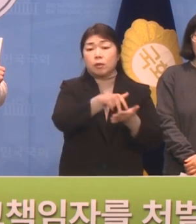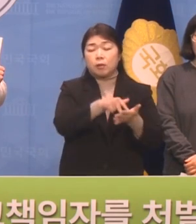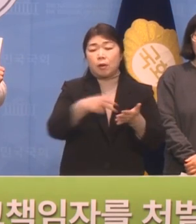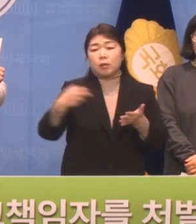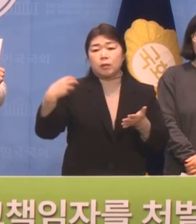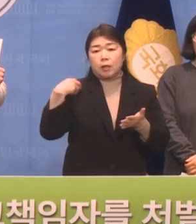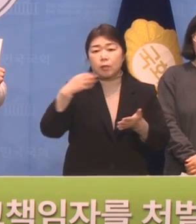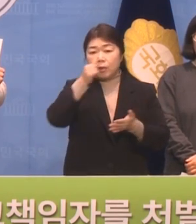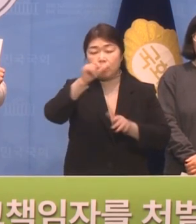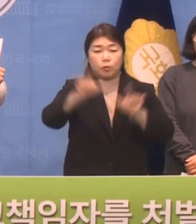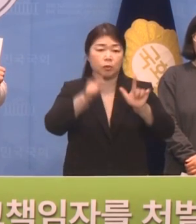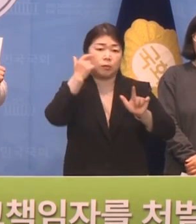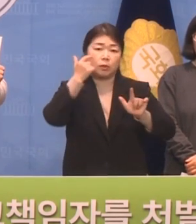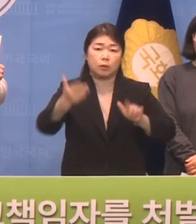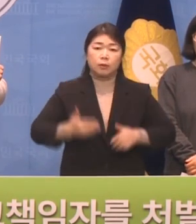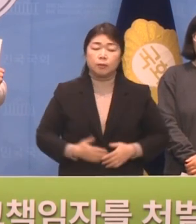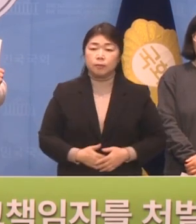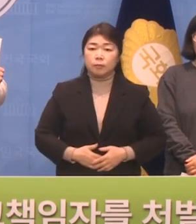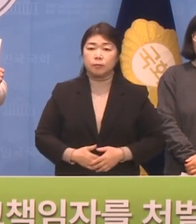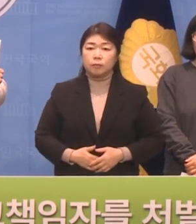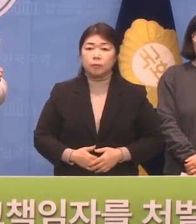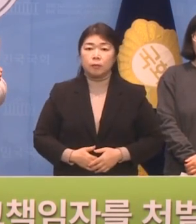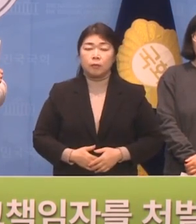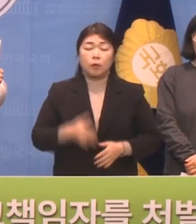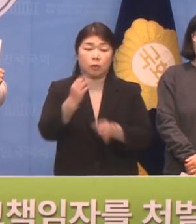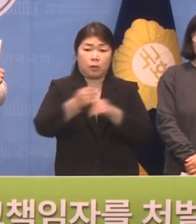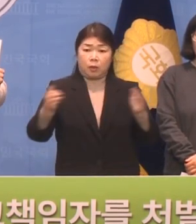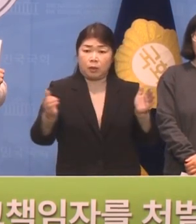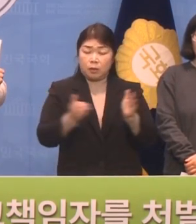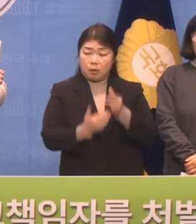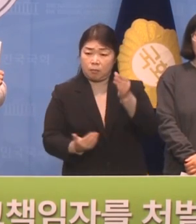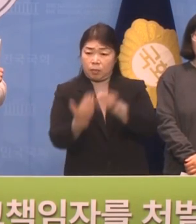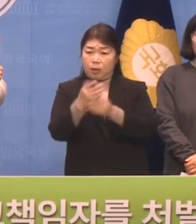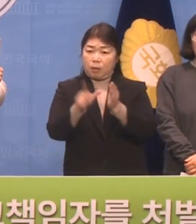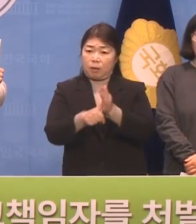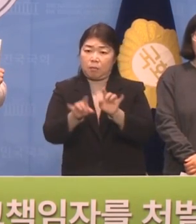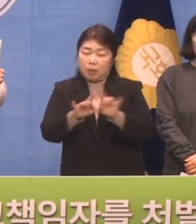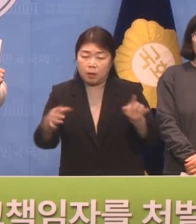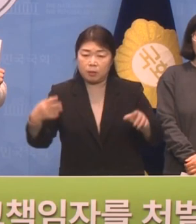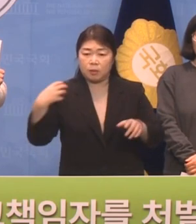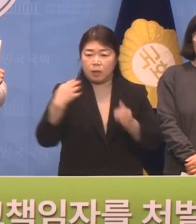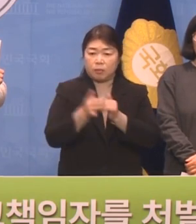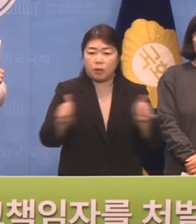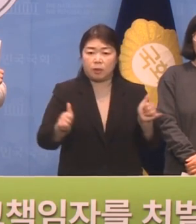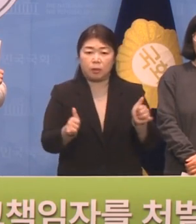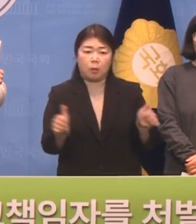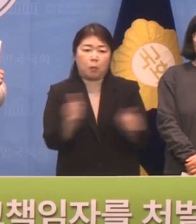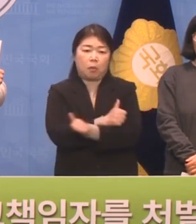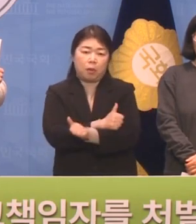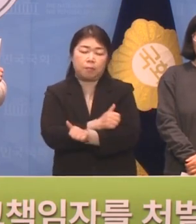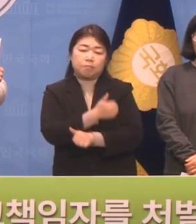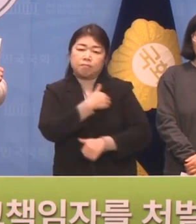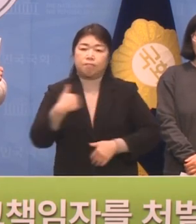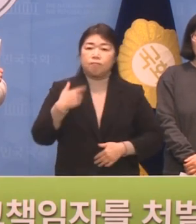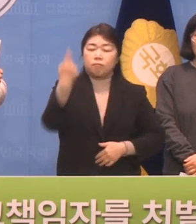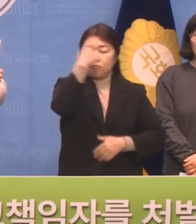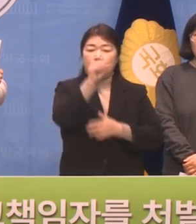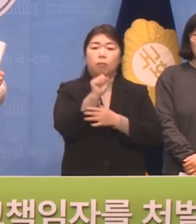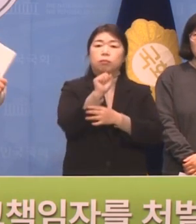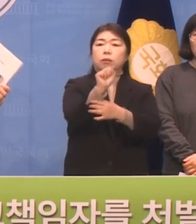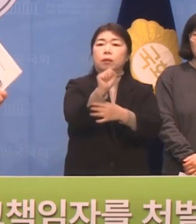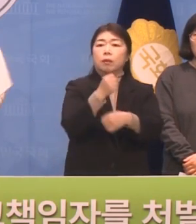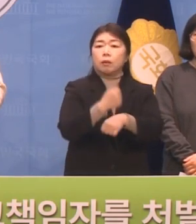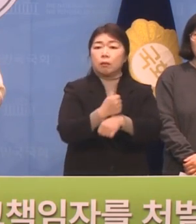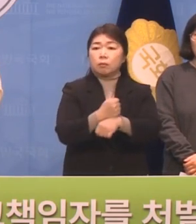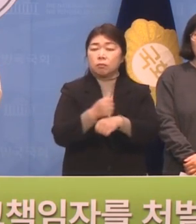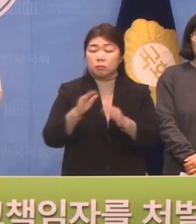책임자들의 행동입니까? 언제까지 이런 참사가 있을 때마다 책임자들은 당당하고 유가족들은